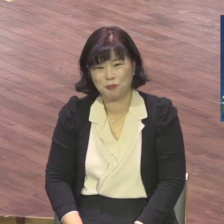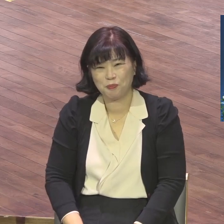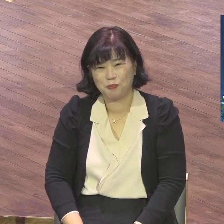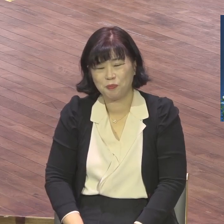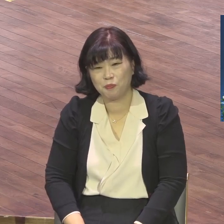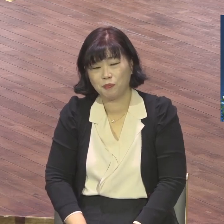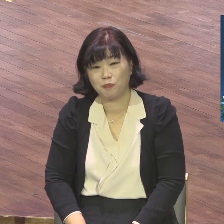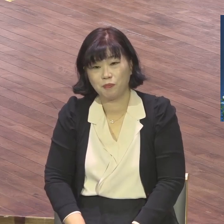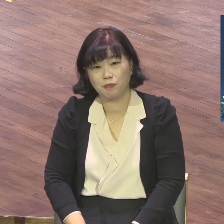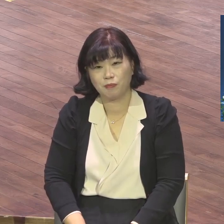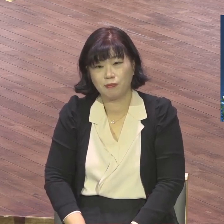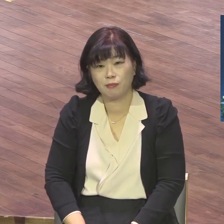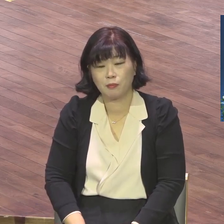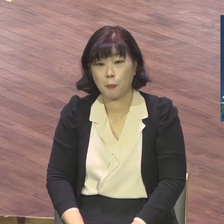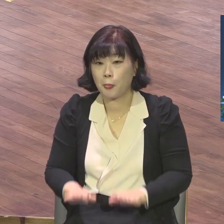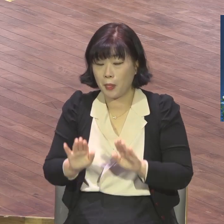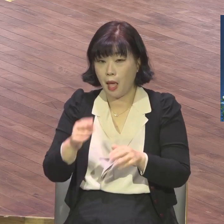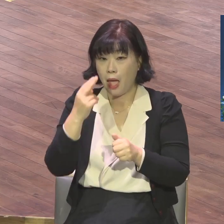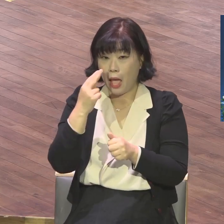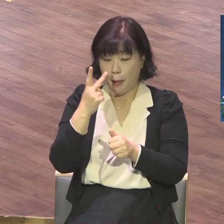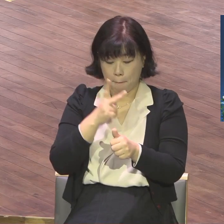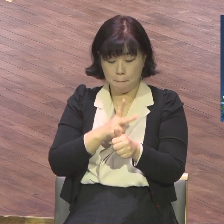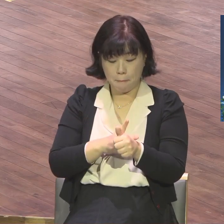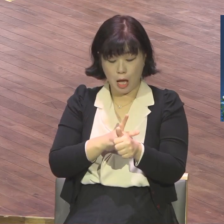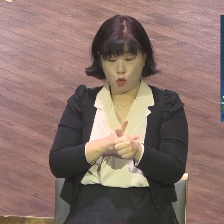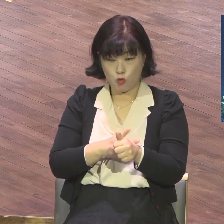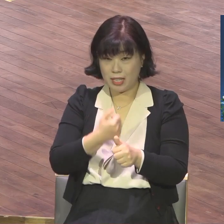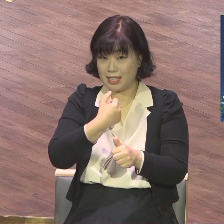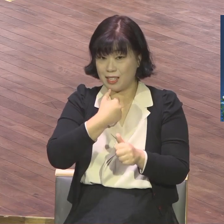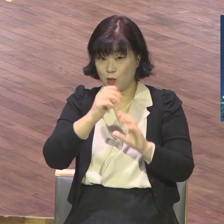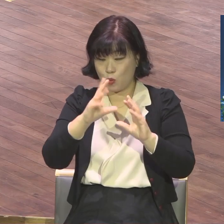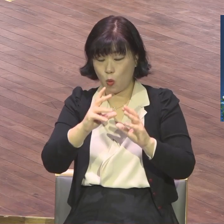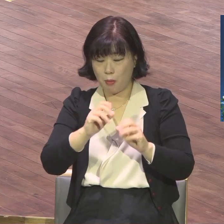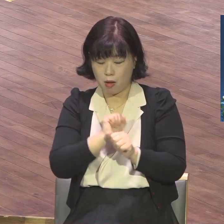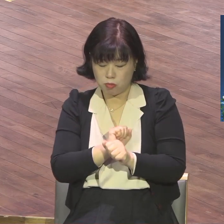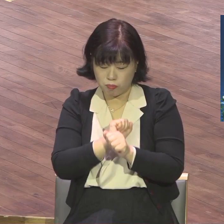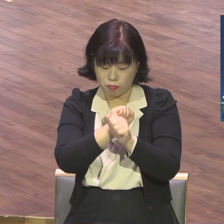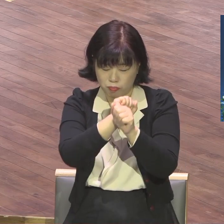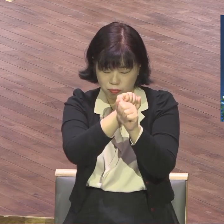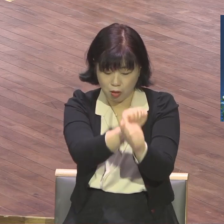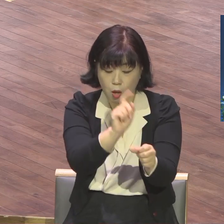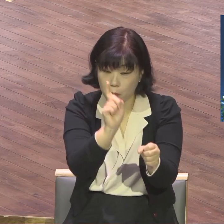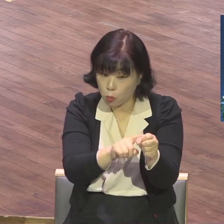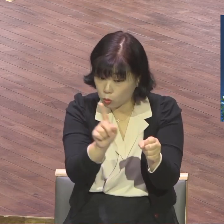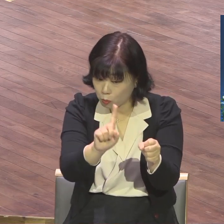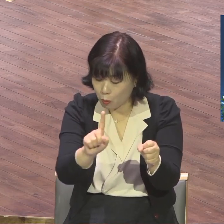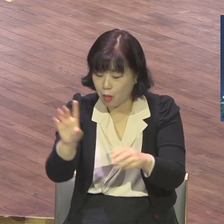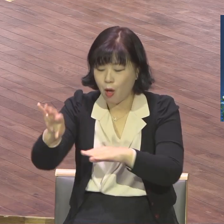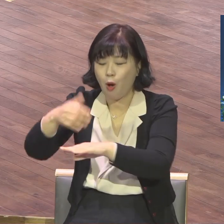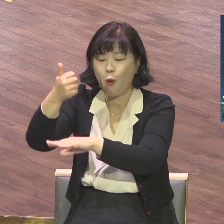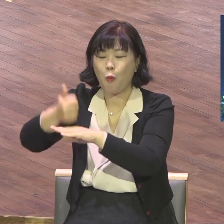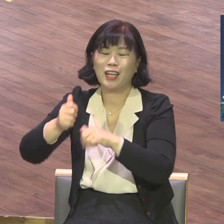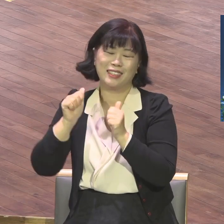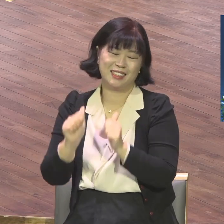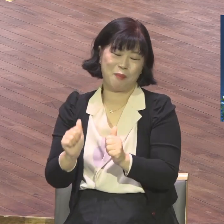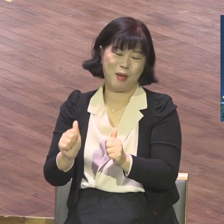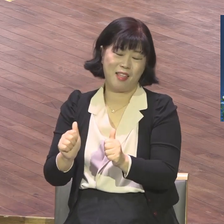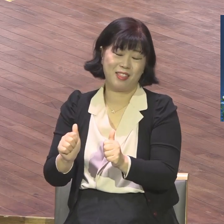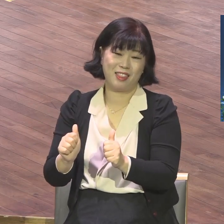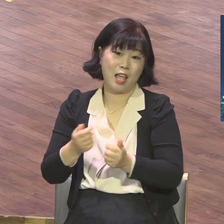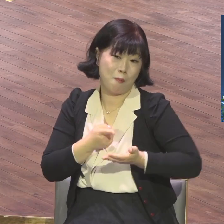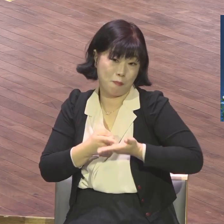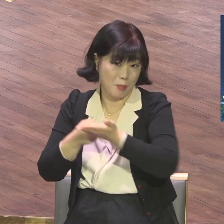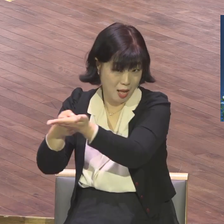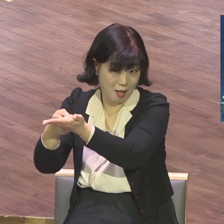로마 황제에게 재판 받기로 했기 때문에 황제 경호를 담당하는